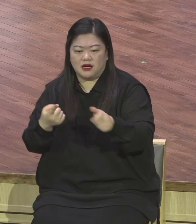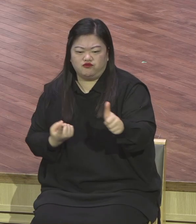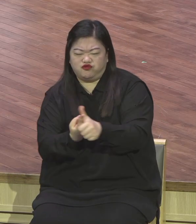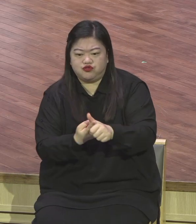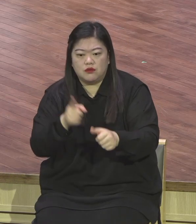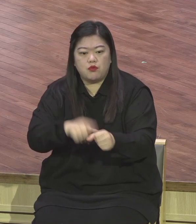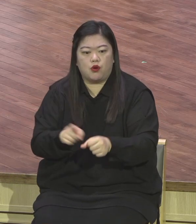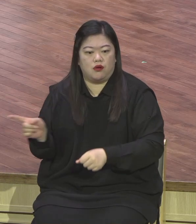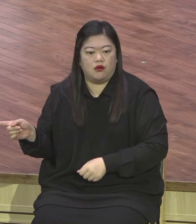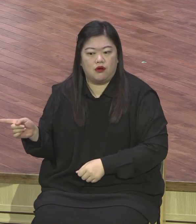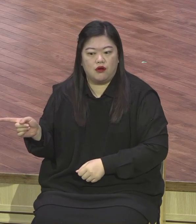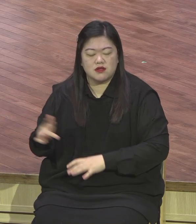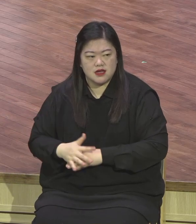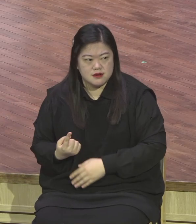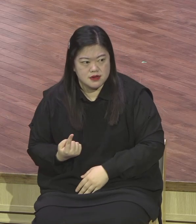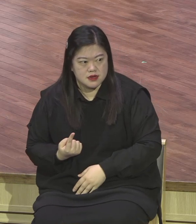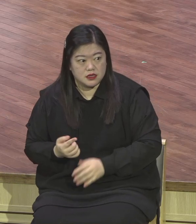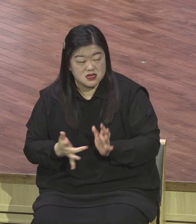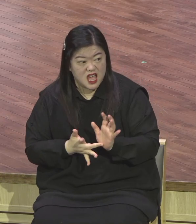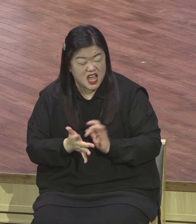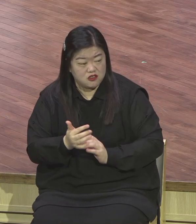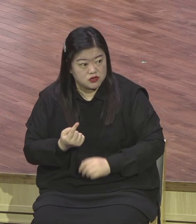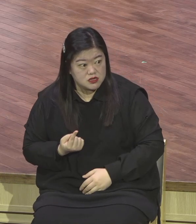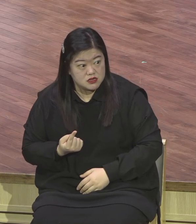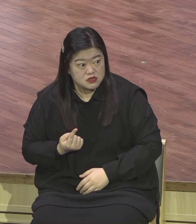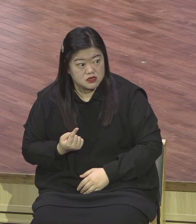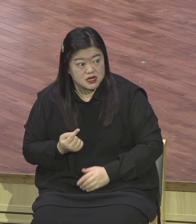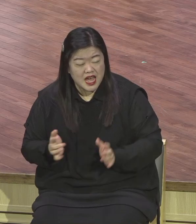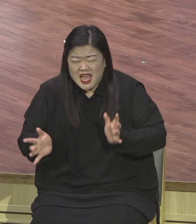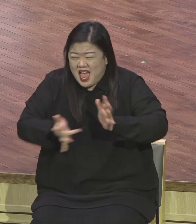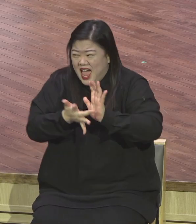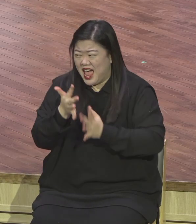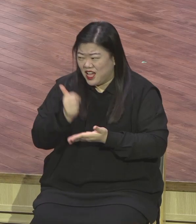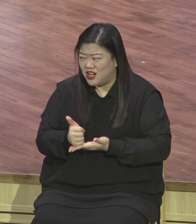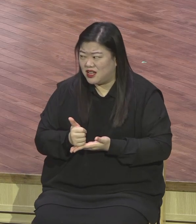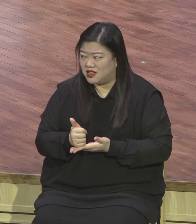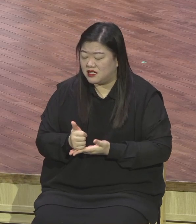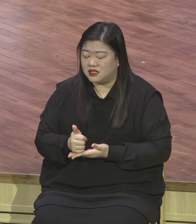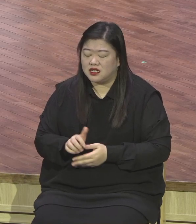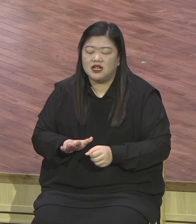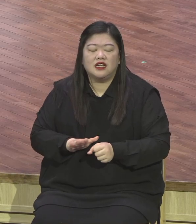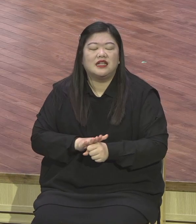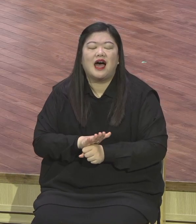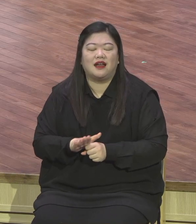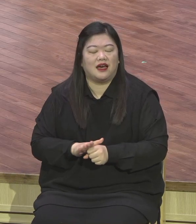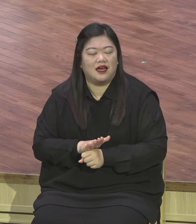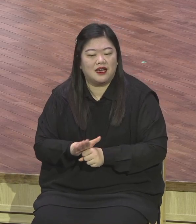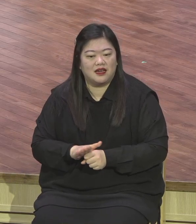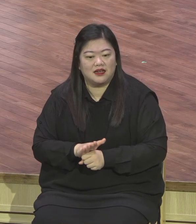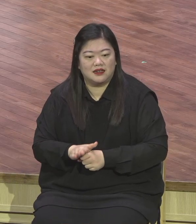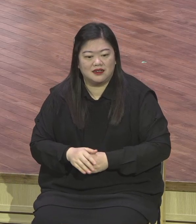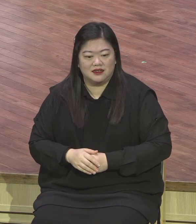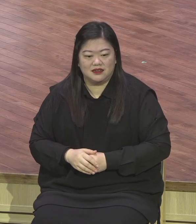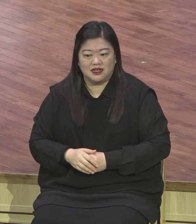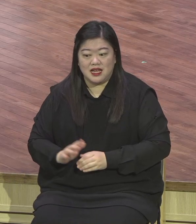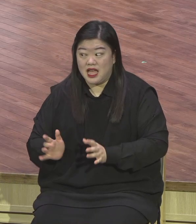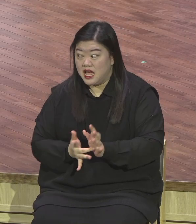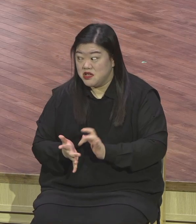아니까 그래서 마지막에 마지막에 예수는 그러더래요 그래서